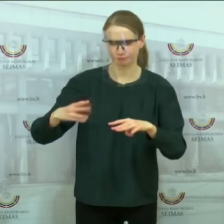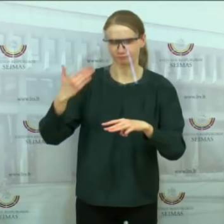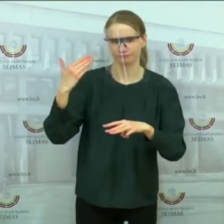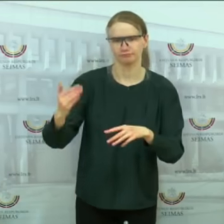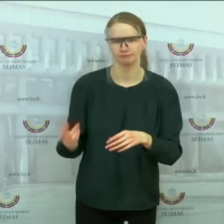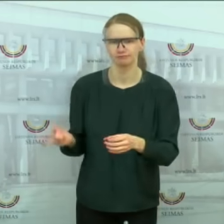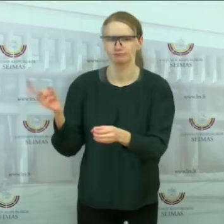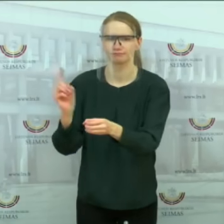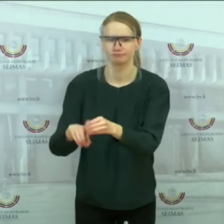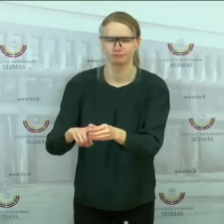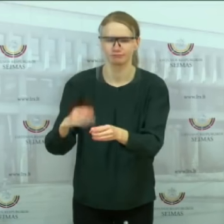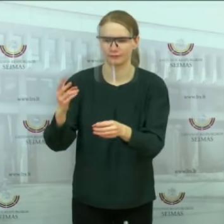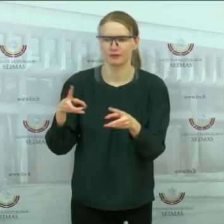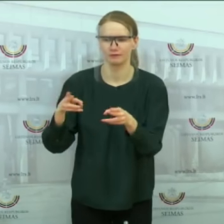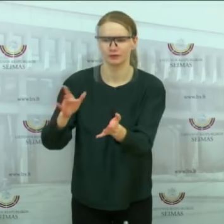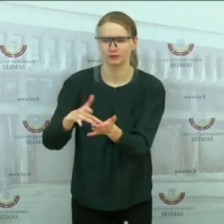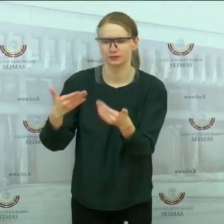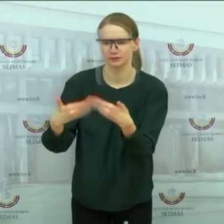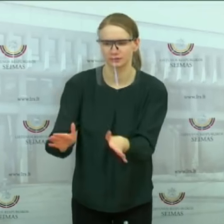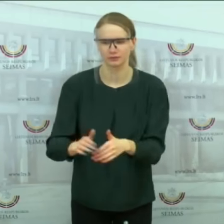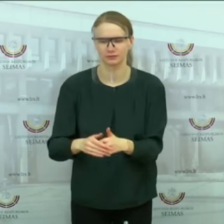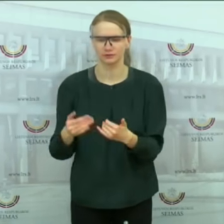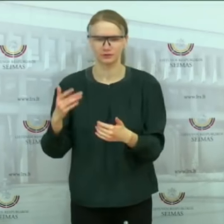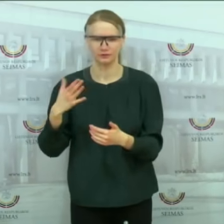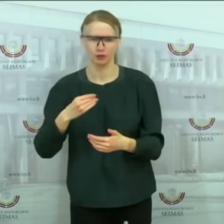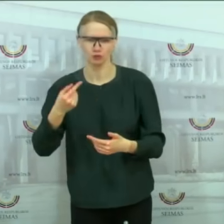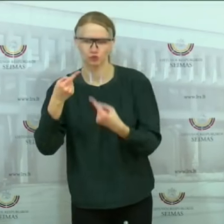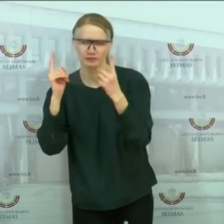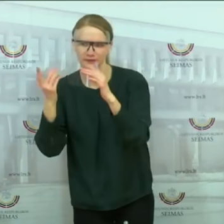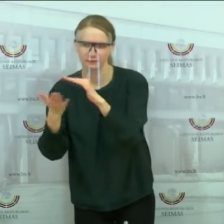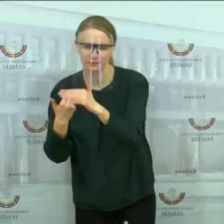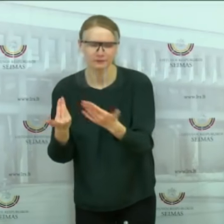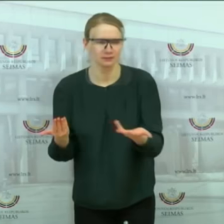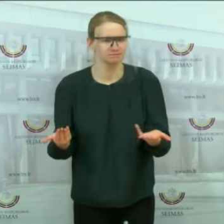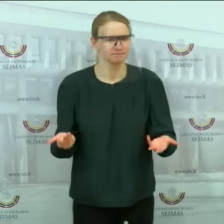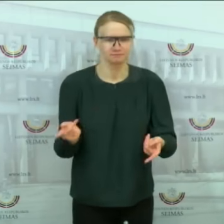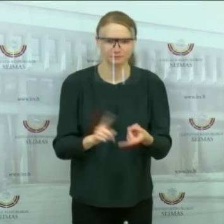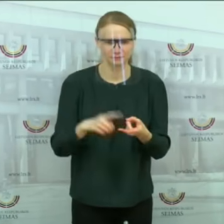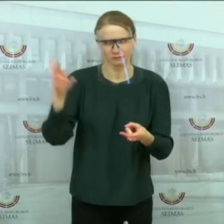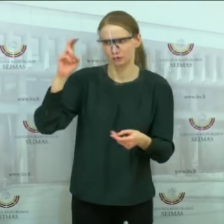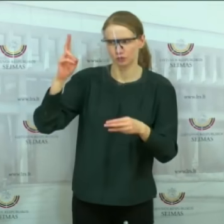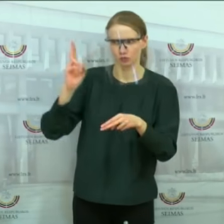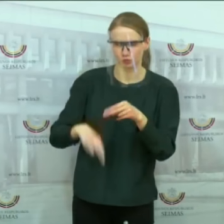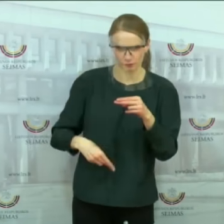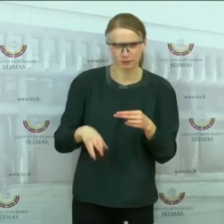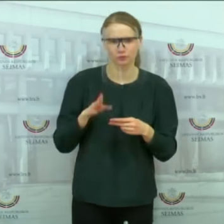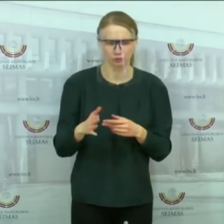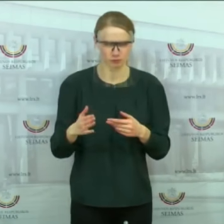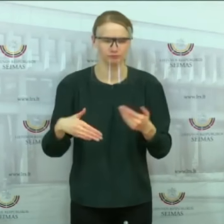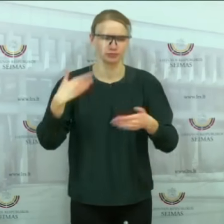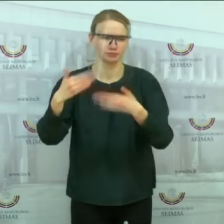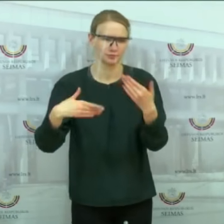dalininkus Vilniaus universitetą. Dabar yra toks siūlymas suformuluotas, tai jeigu vyriausybė apsispręs, tai vis tiek bus vienas žingsnis į